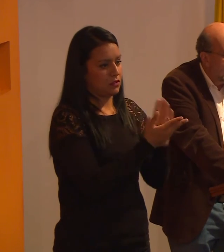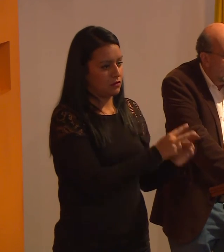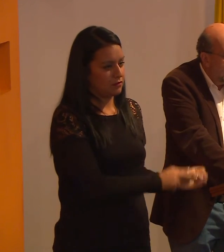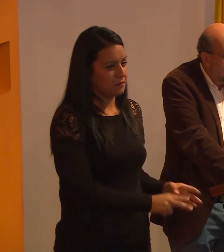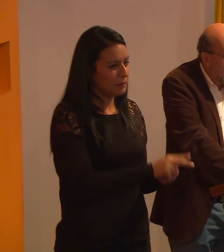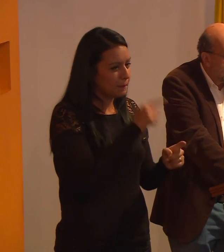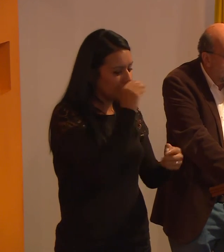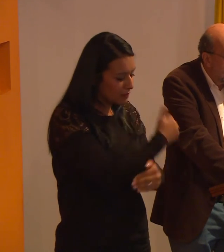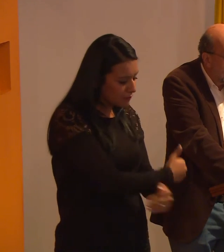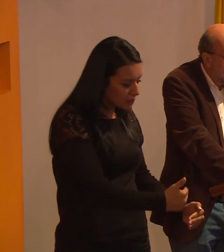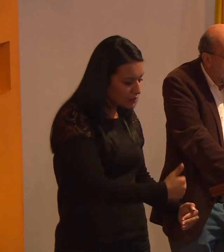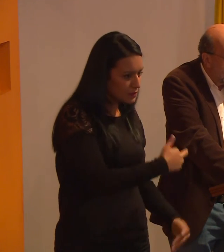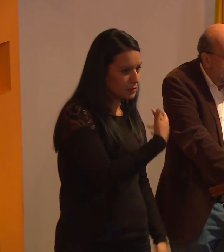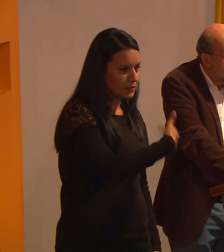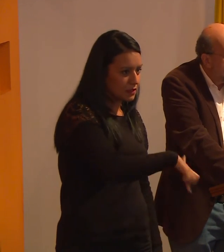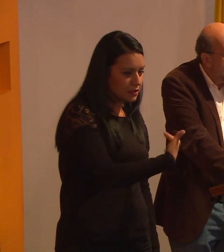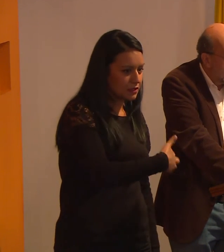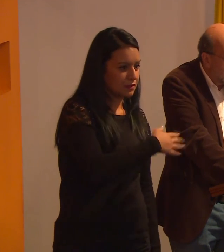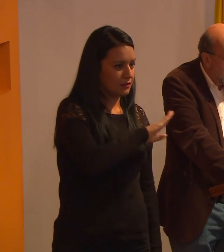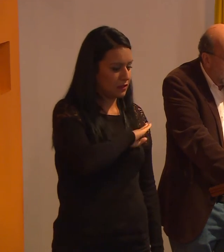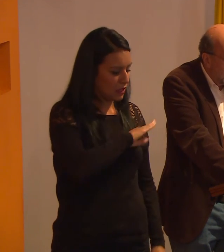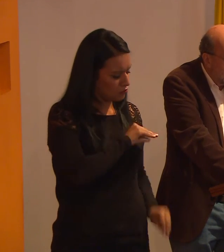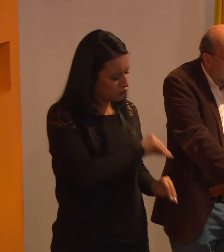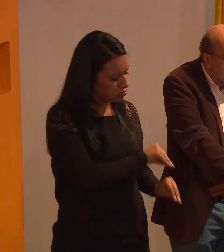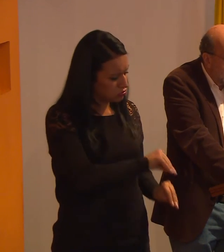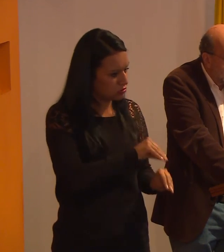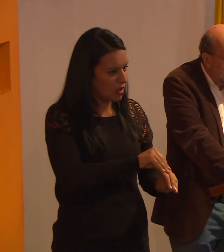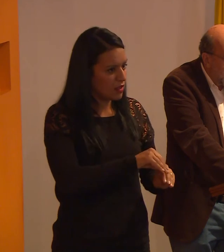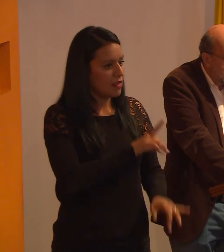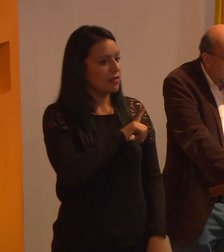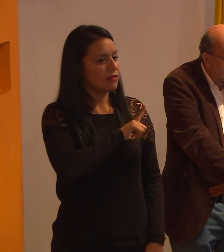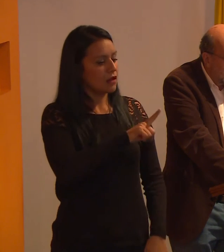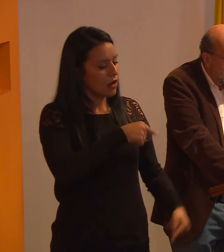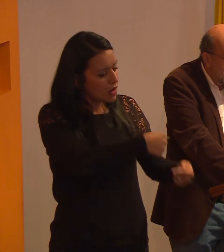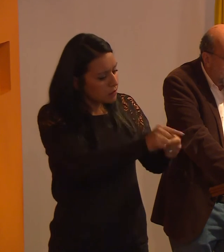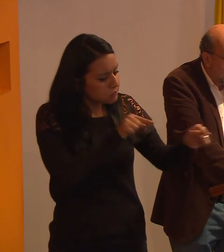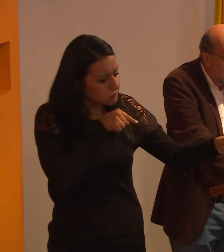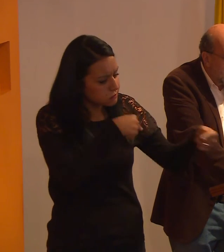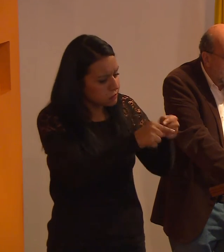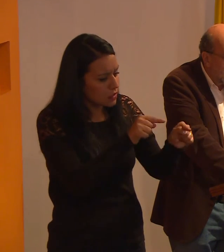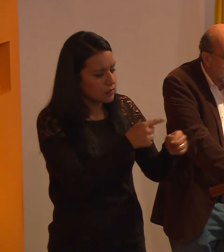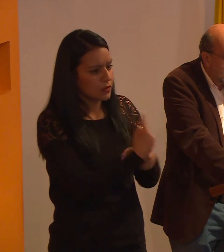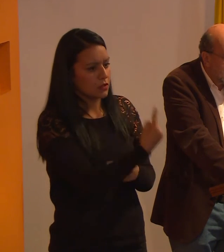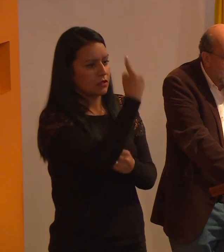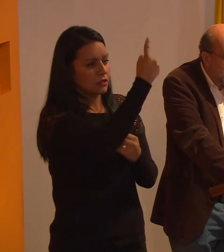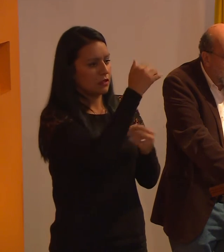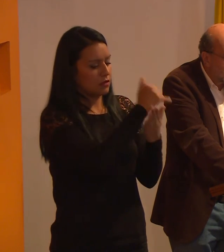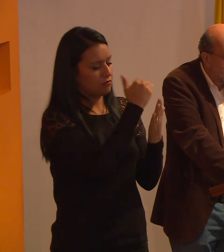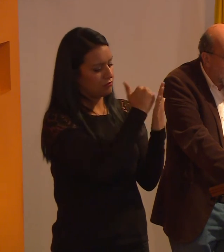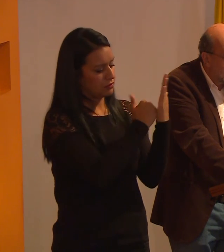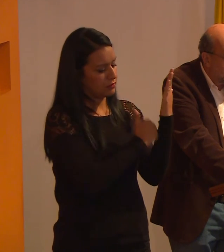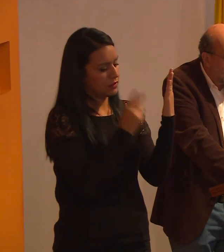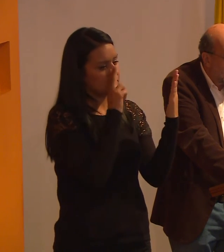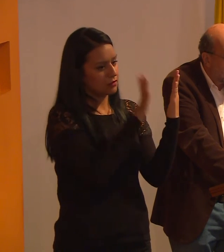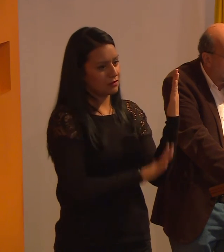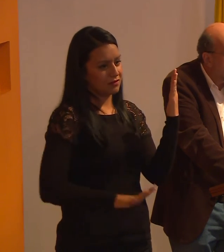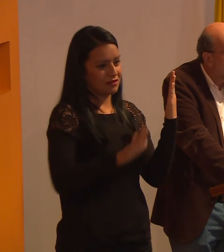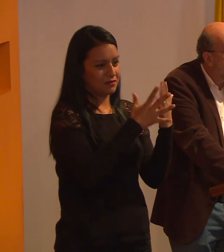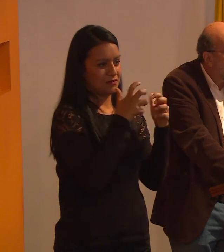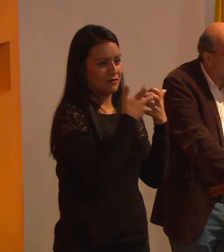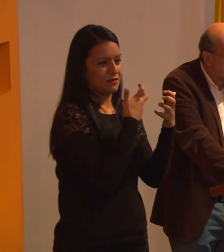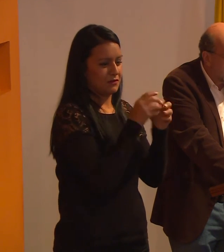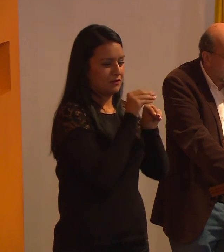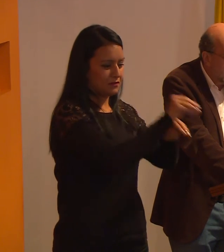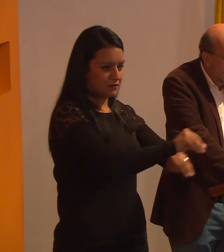inicial, básica y media, liderar debates y orientar políticas del Sistema Nacional de Formación